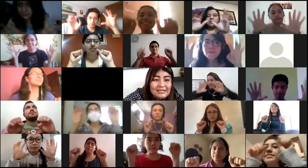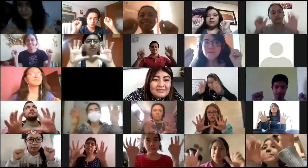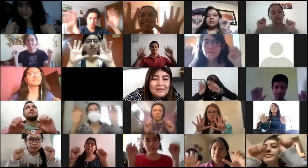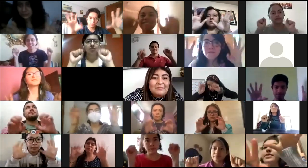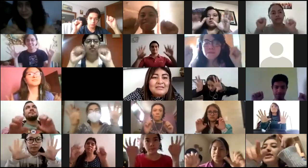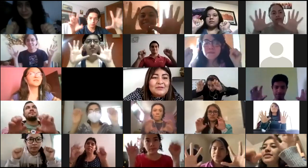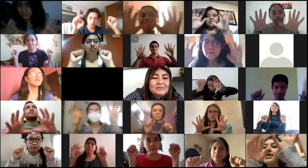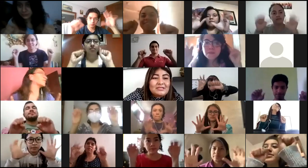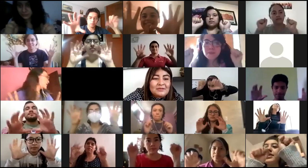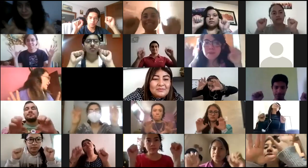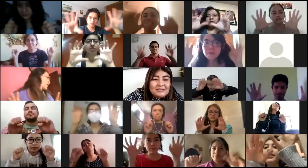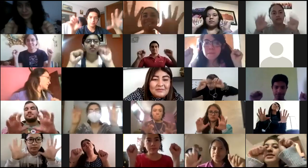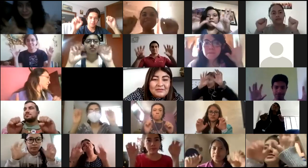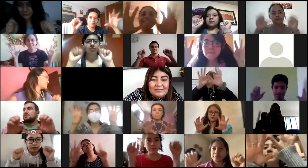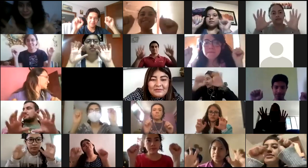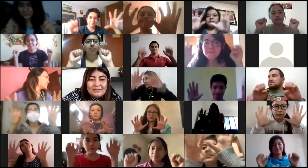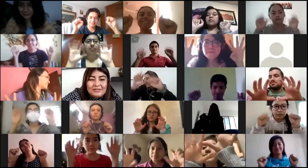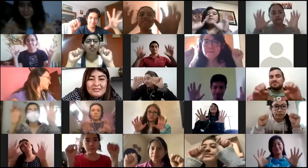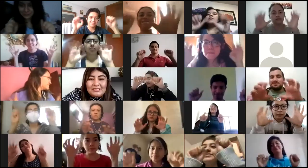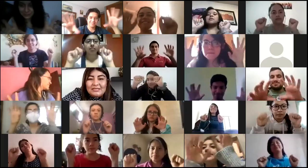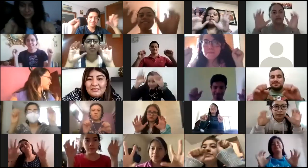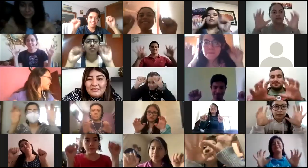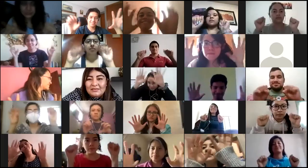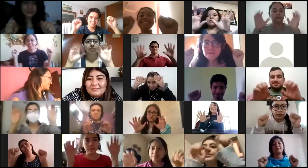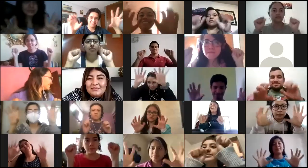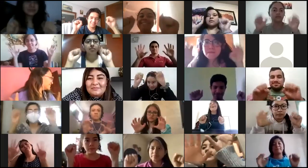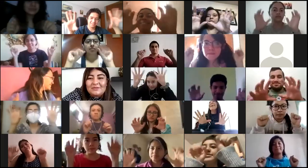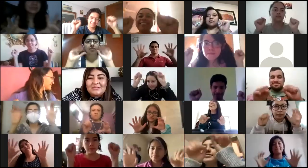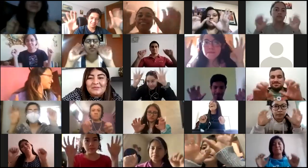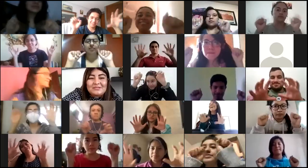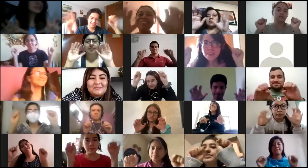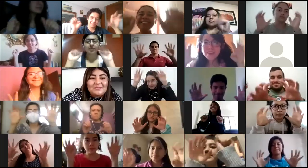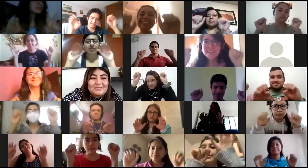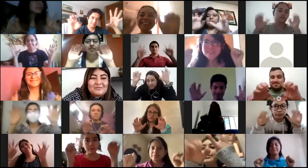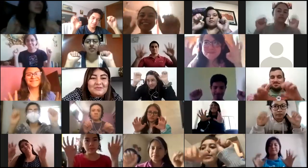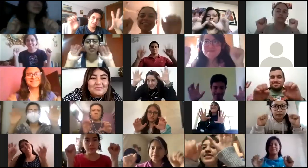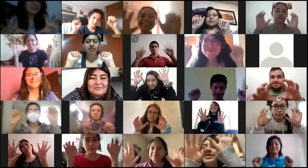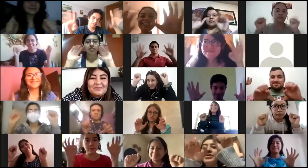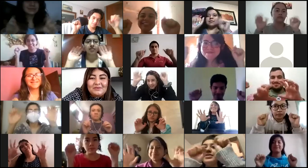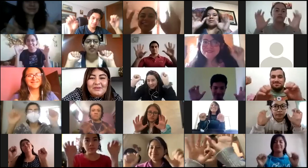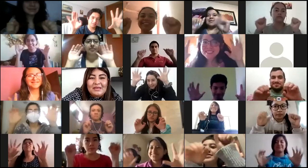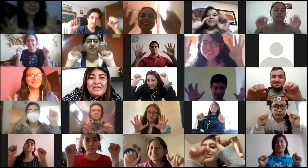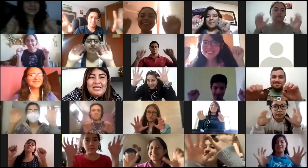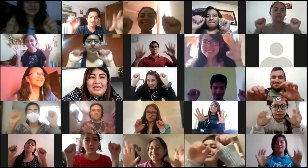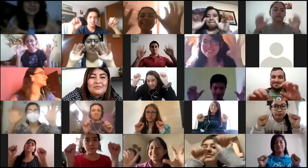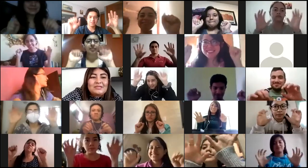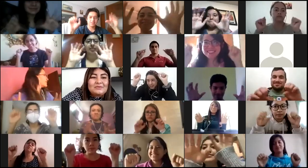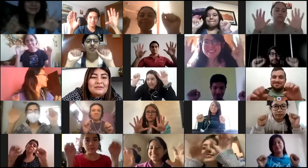Más rápido, más rápido, más rápido. Más rápido, más rápido, más rápido, más rápido, más rápido. Y comenzamos a bajar